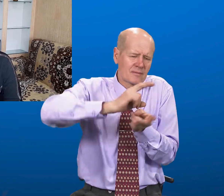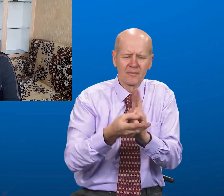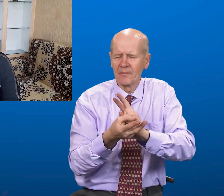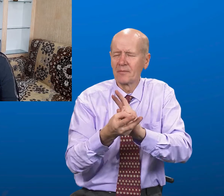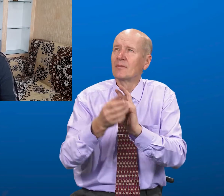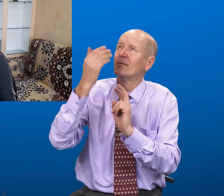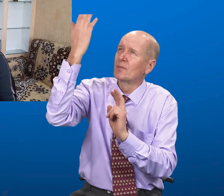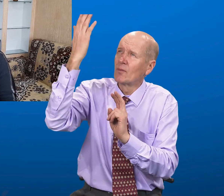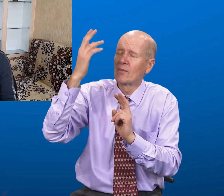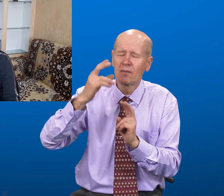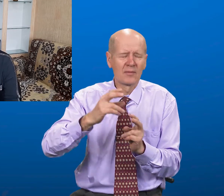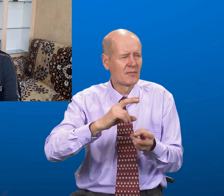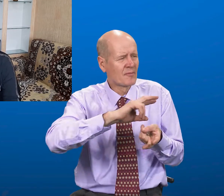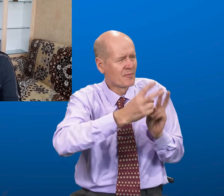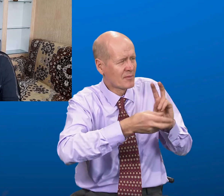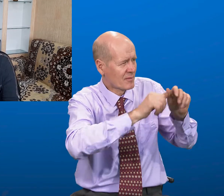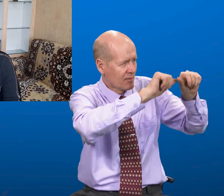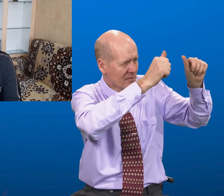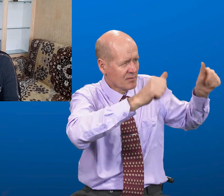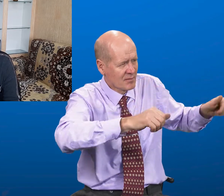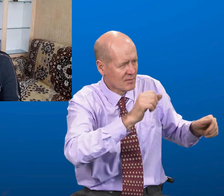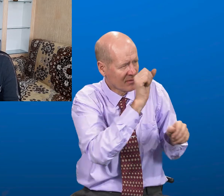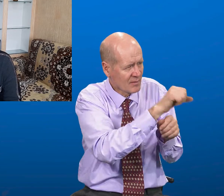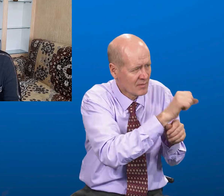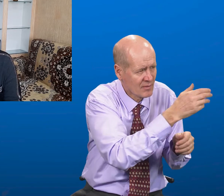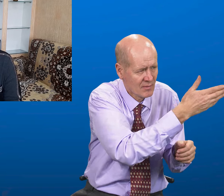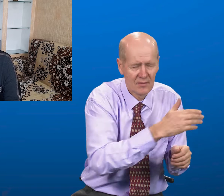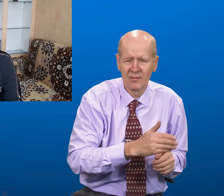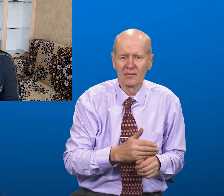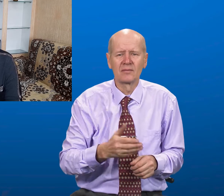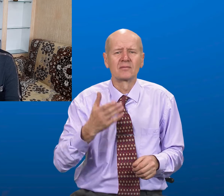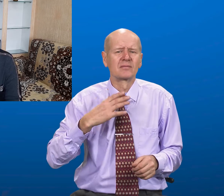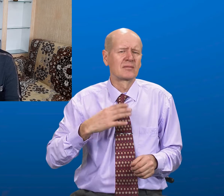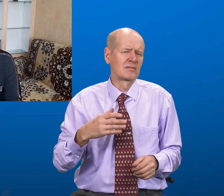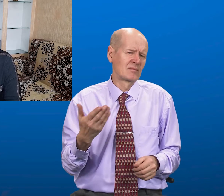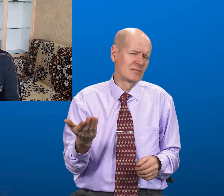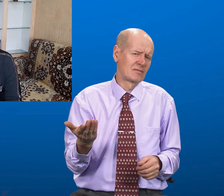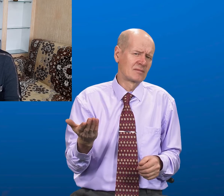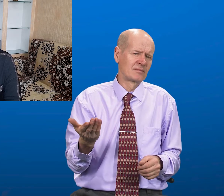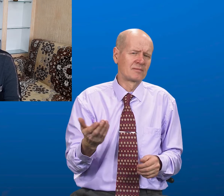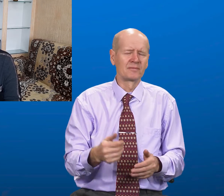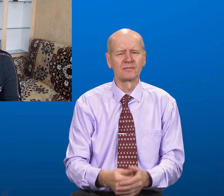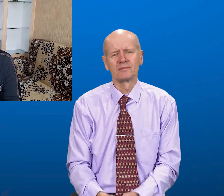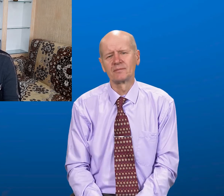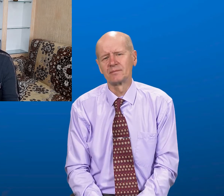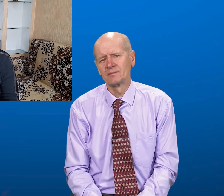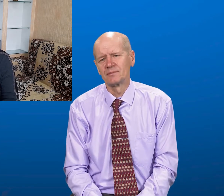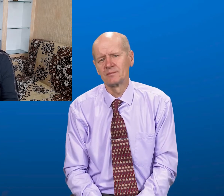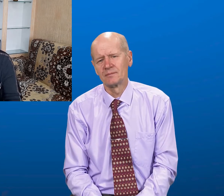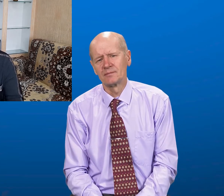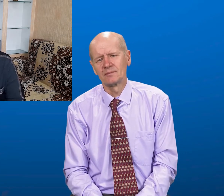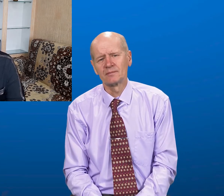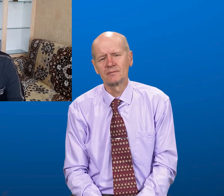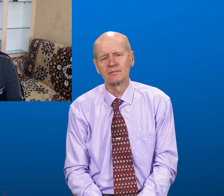Помня о том, кем мы выглядим в реальных размерах нашей планеты, давайте посмотрим, как выглядит наша Земля в сравнении с другими космическими